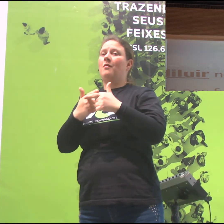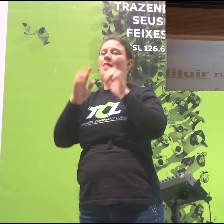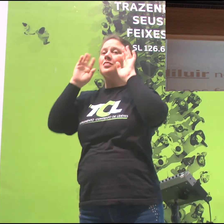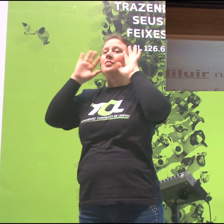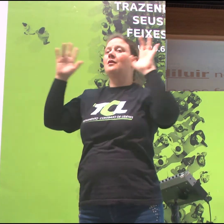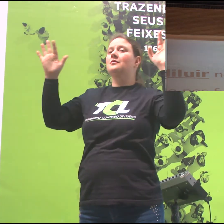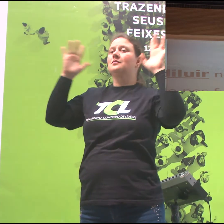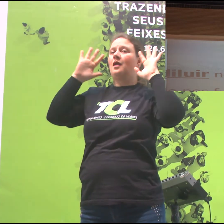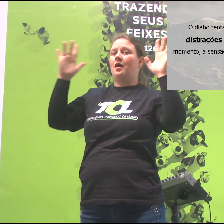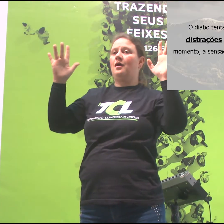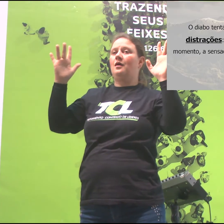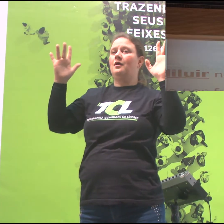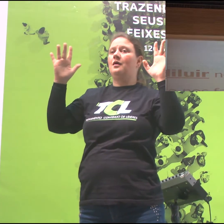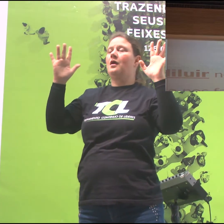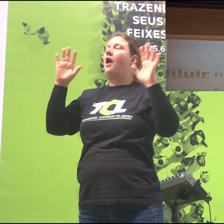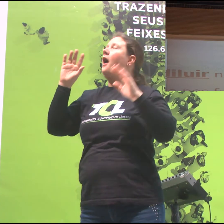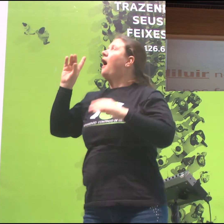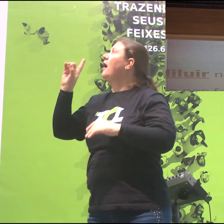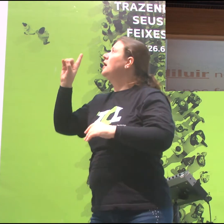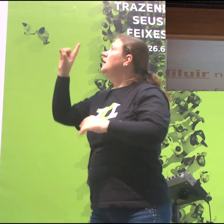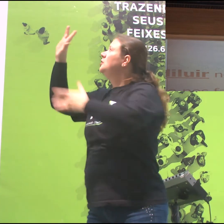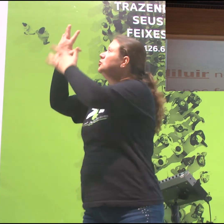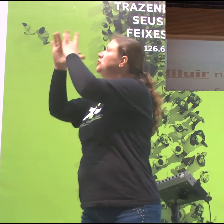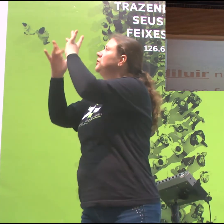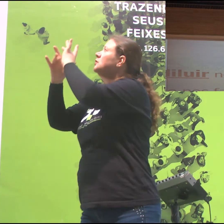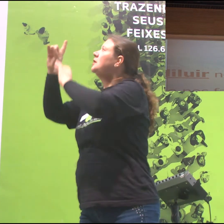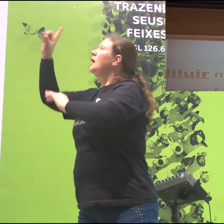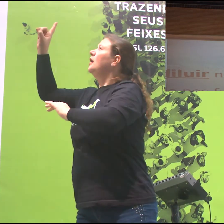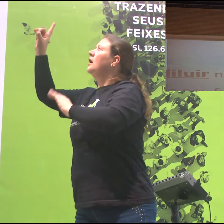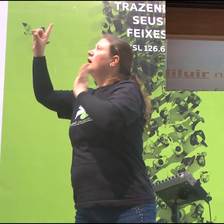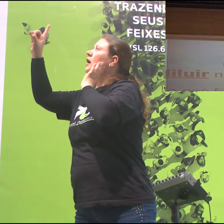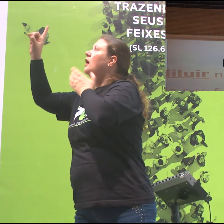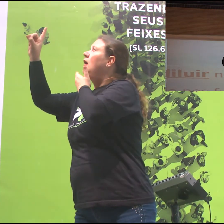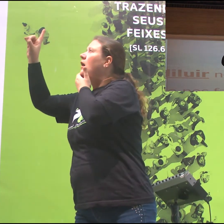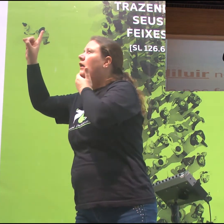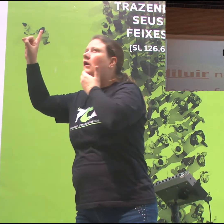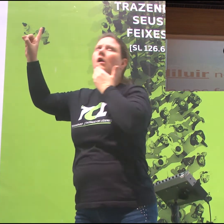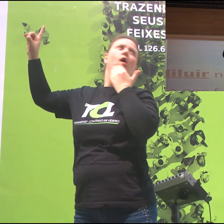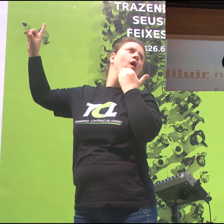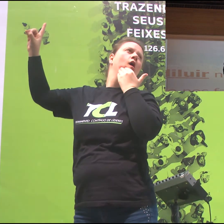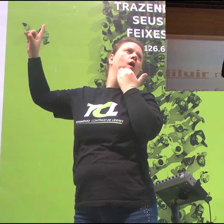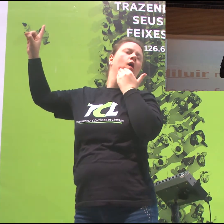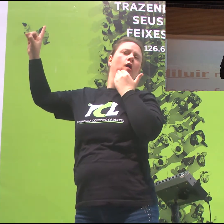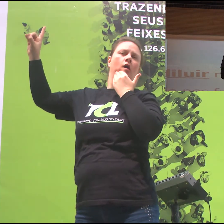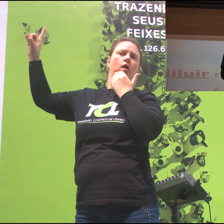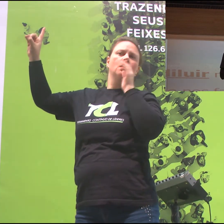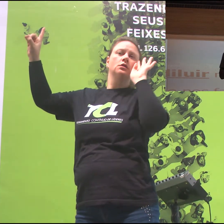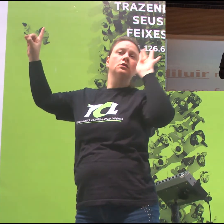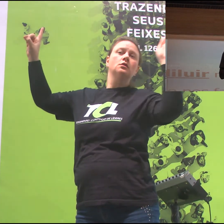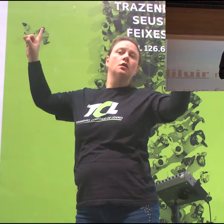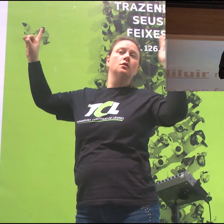Ele nos faz, de alguma forma, adorar mais a adoração do que quem está sendo adorado.